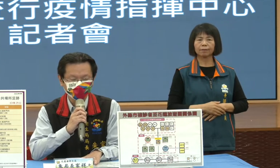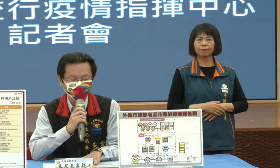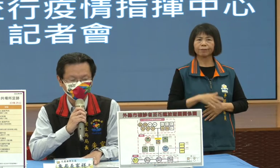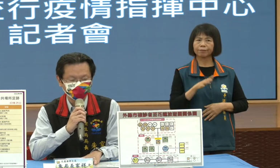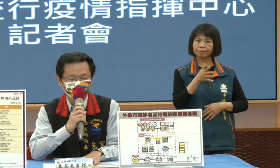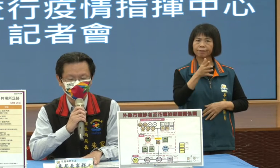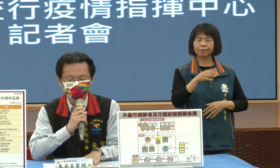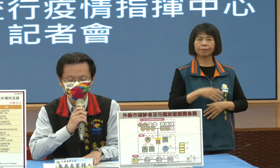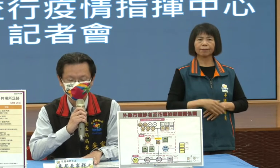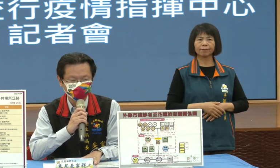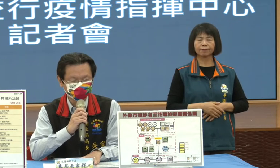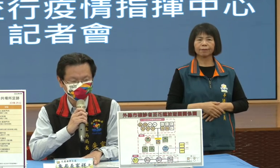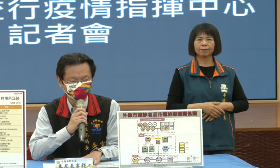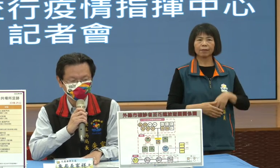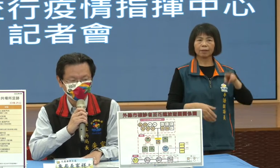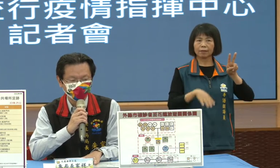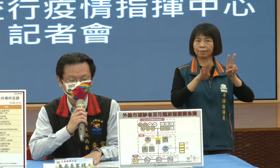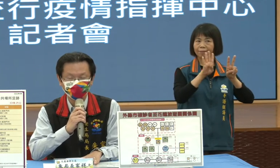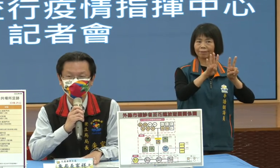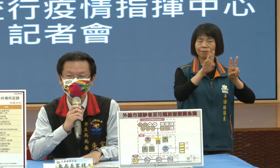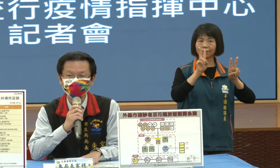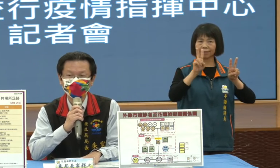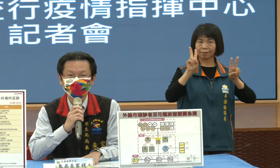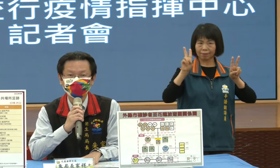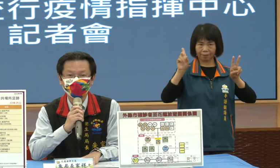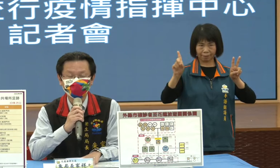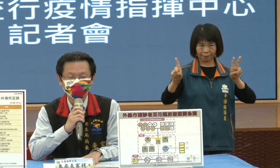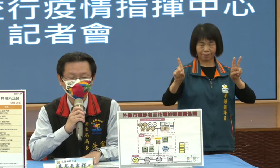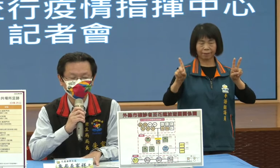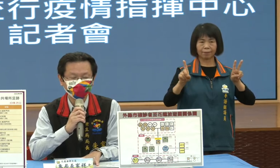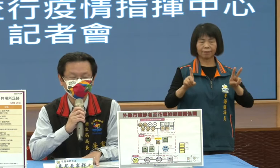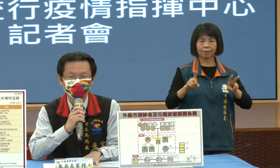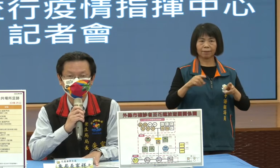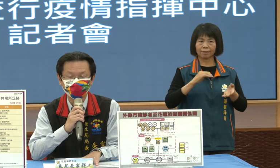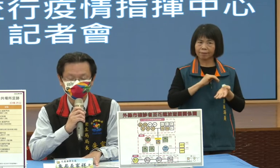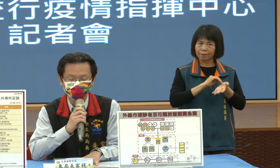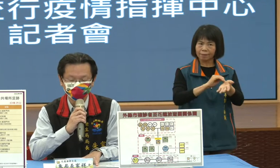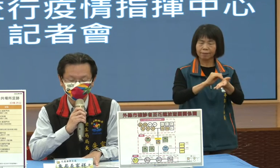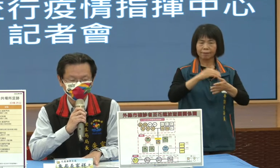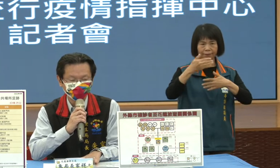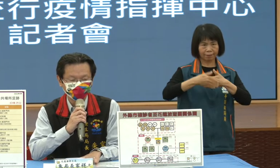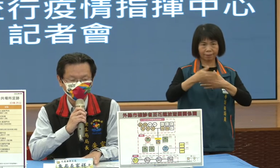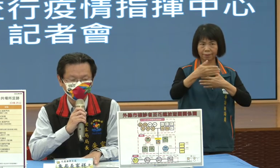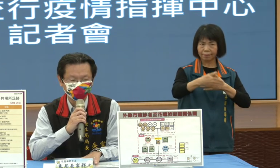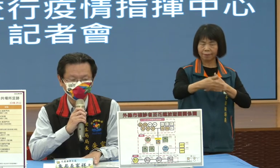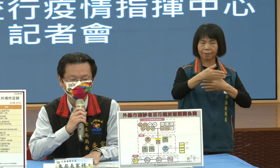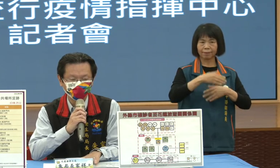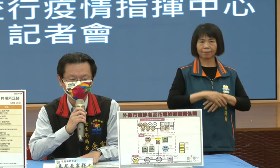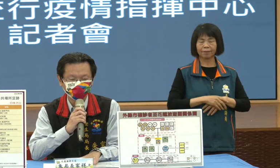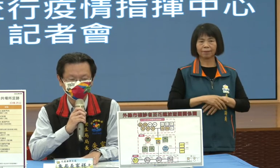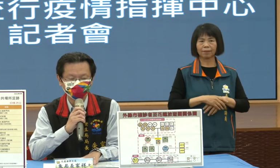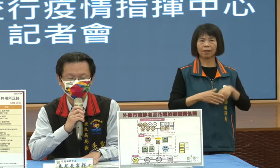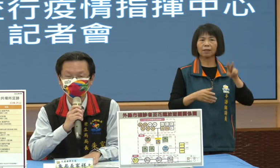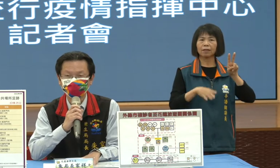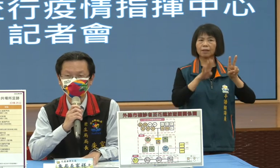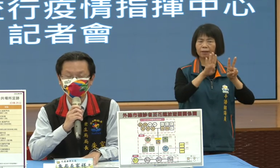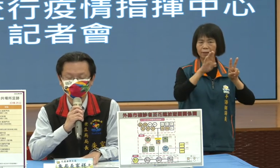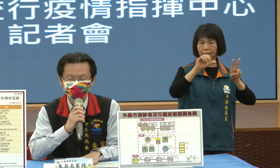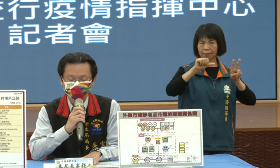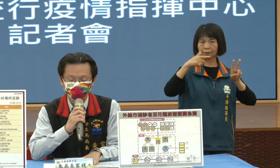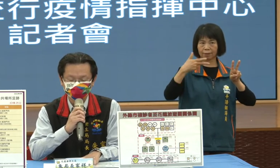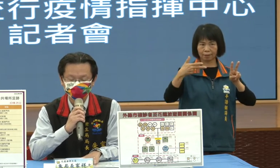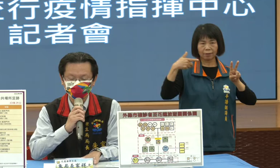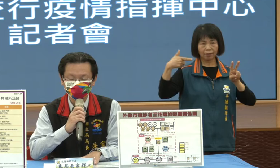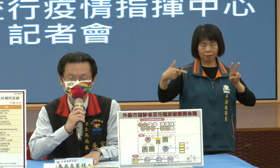为在这个24221在送医的过程中，那、跟我们的